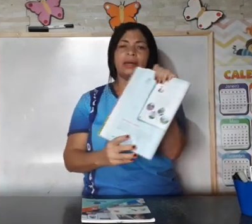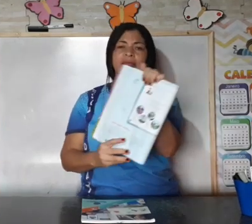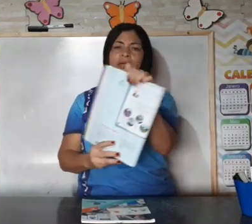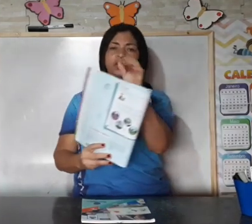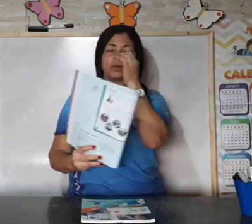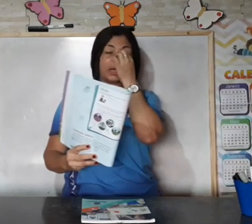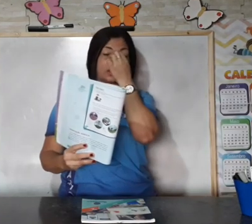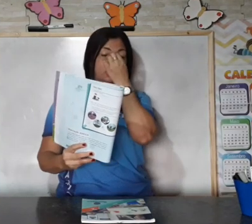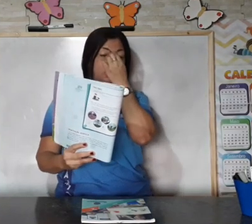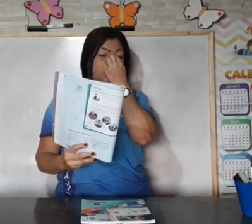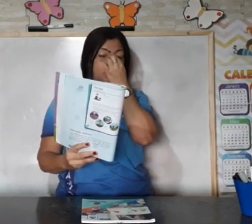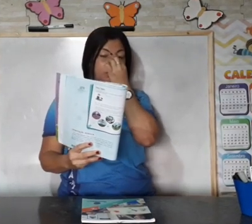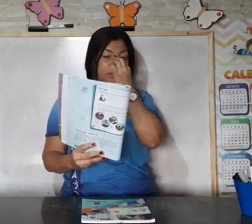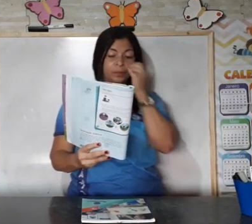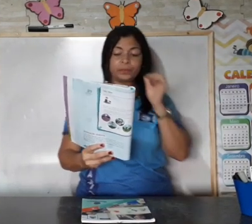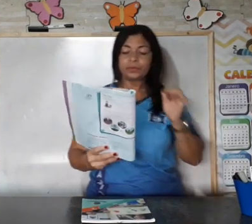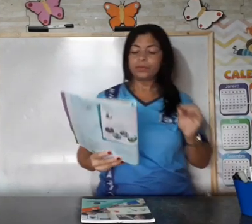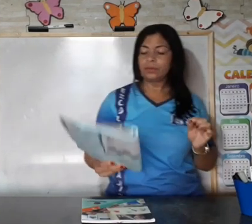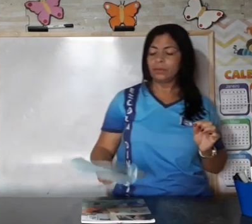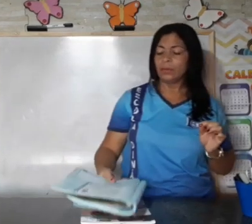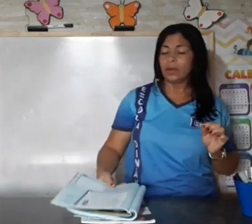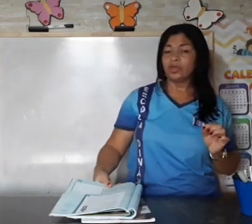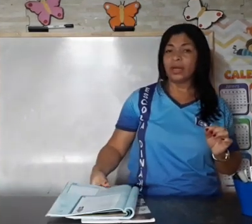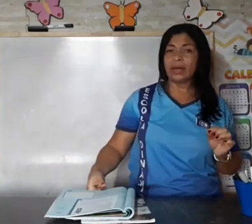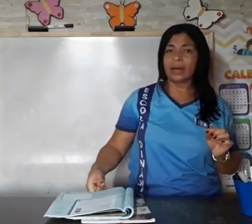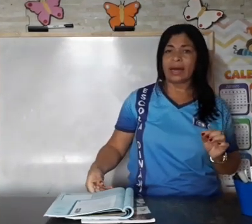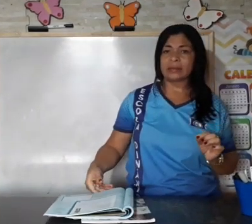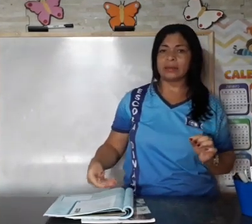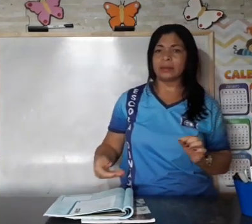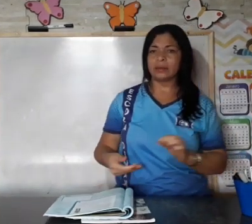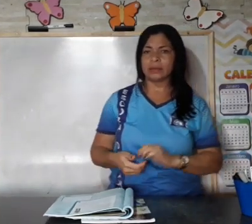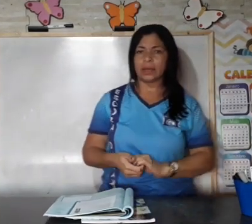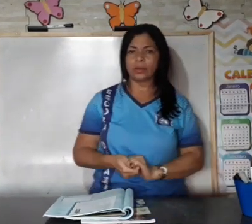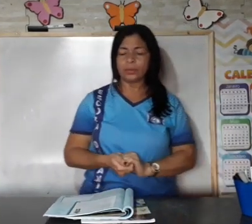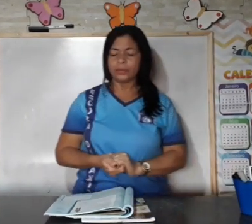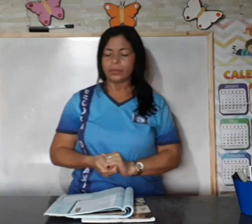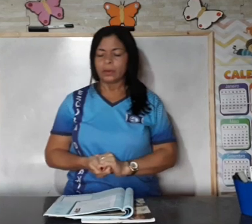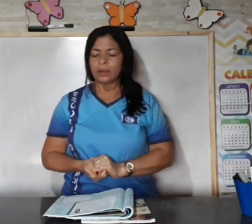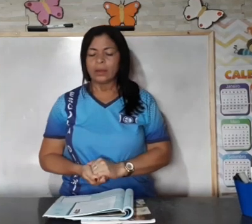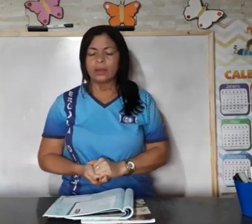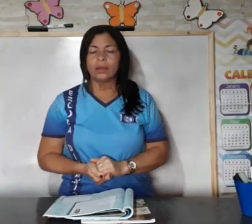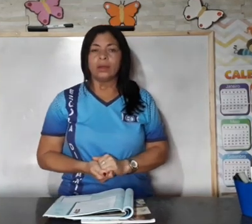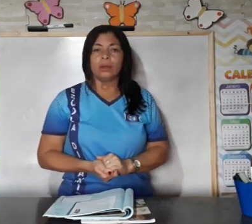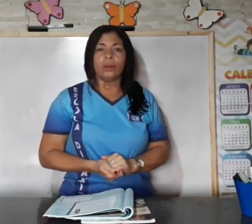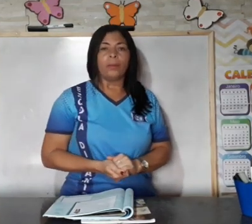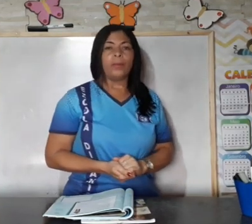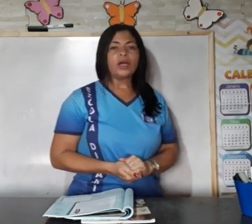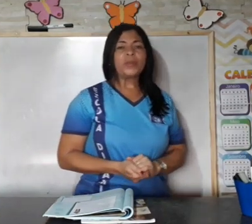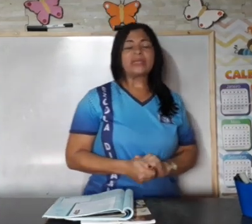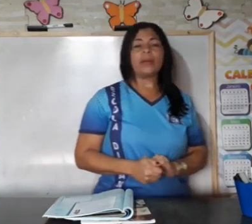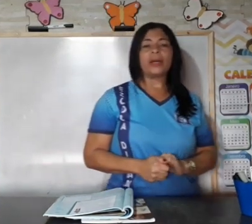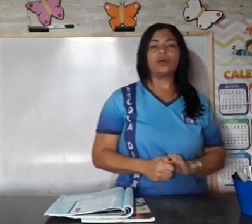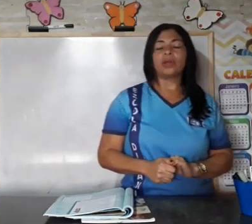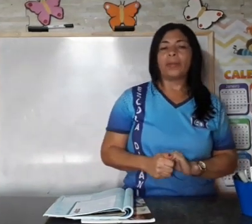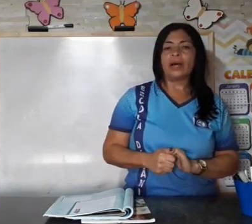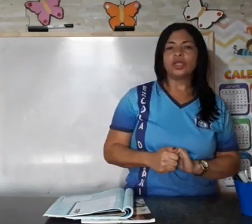é a atividade de hoje. De classe, certo? Posso passar para outra página?